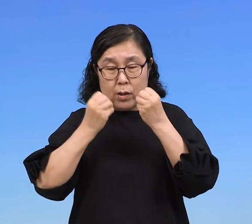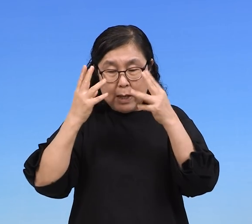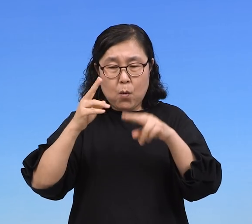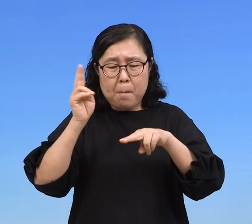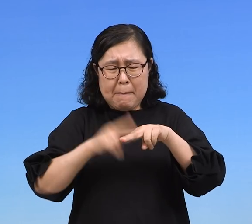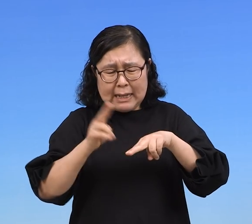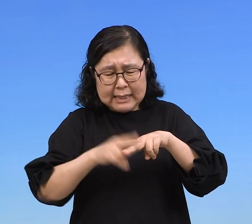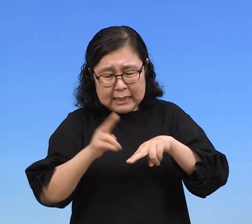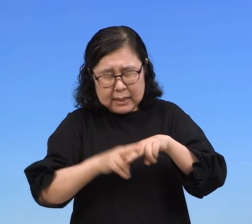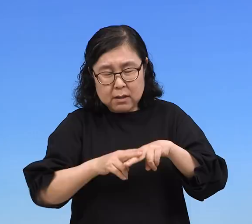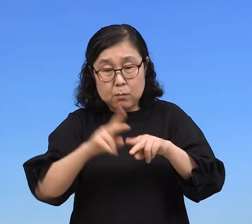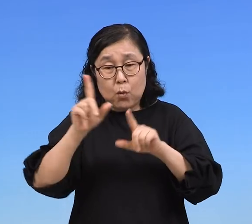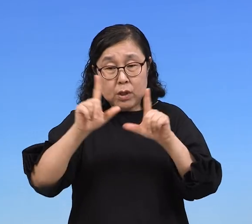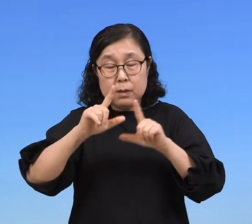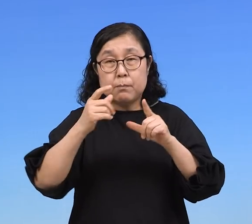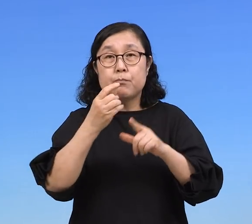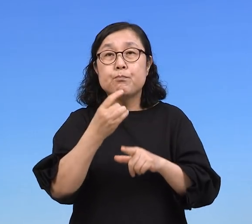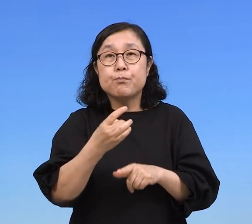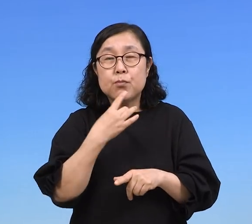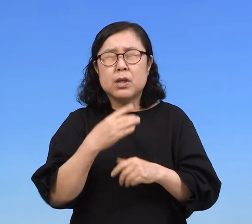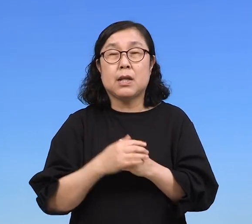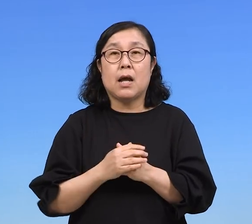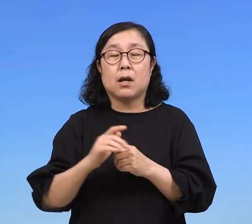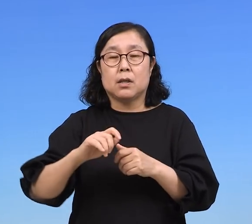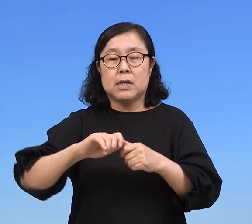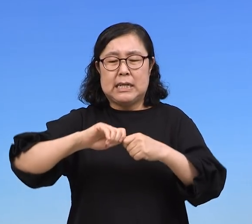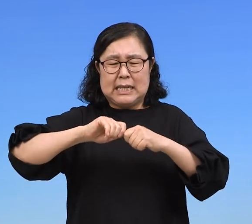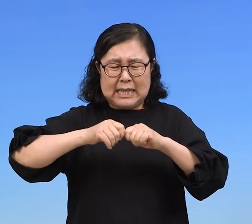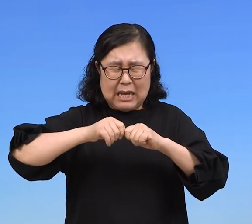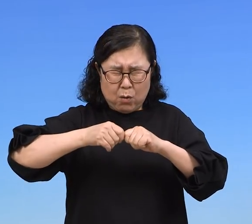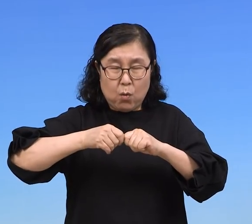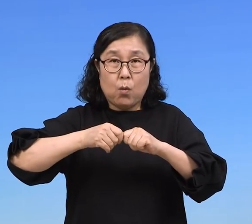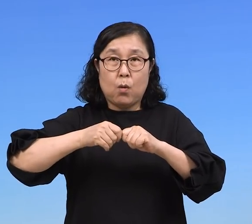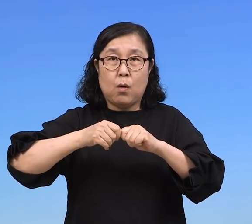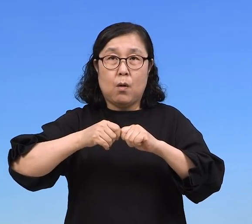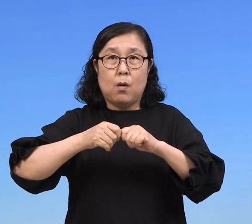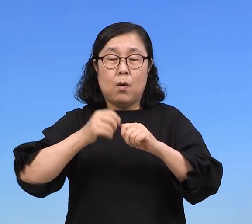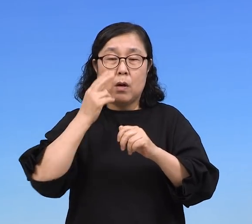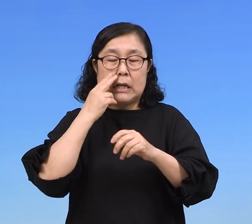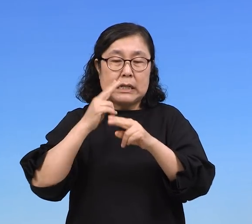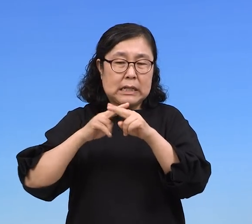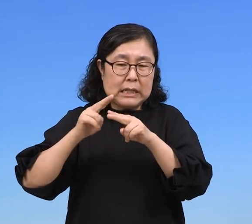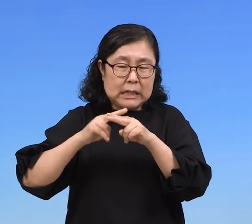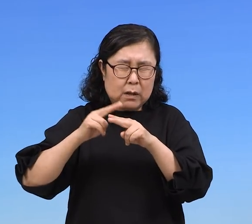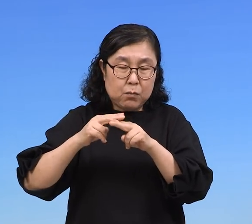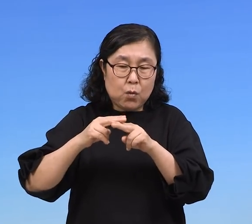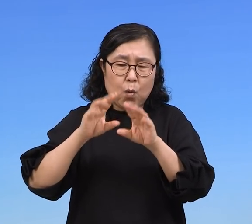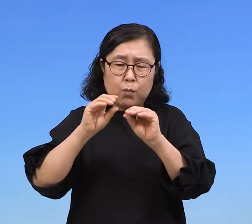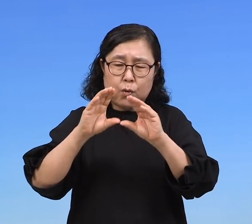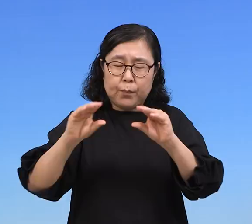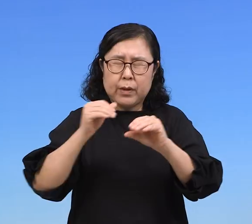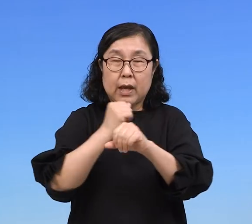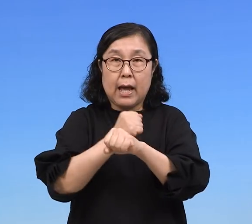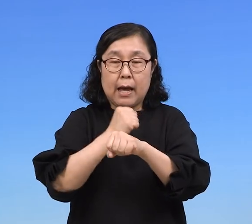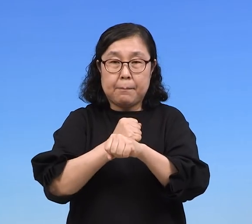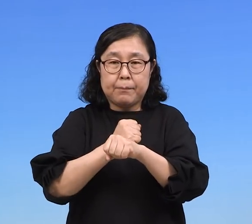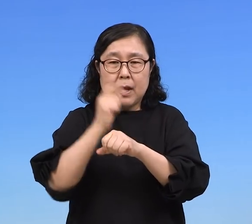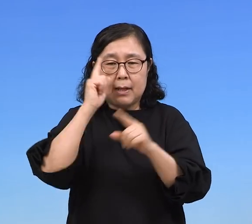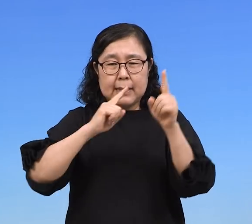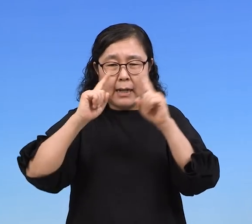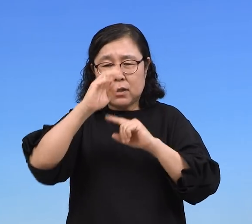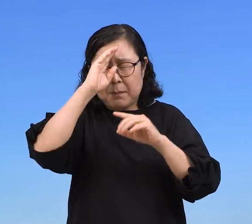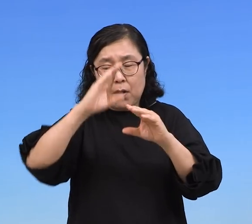맞은 흔적뿐이거늘 이것을 짜며 싸매며 기름으로 부드럽게 함을 받지